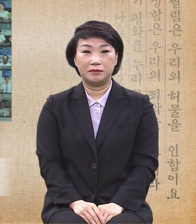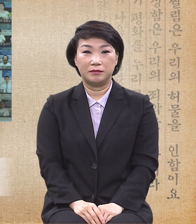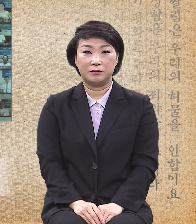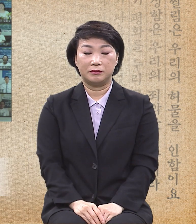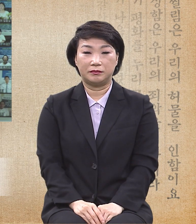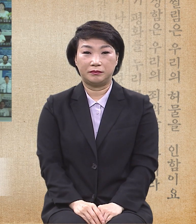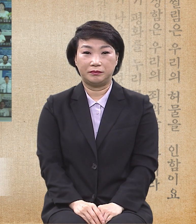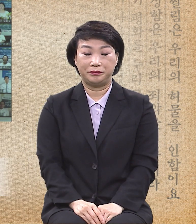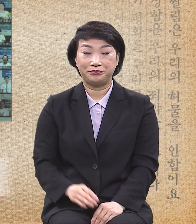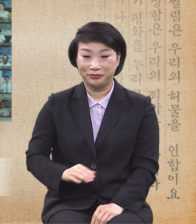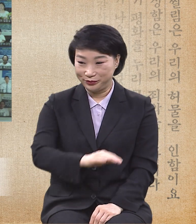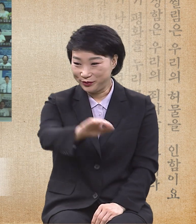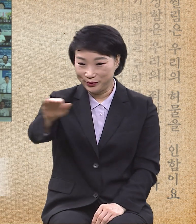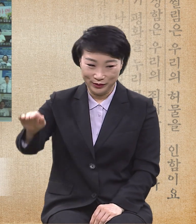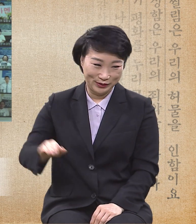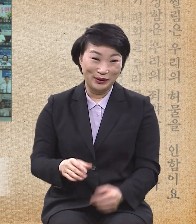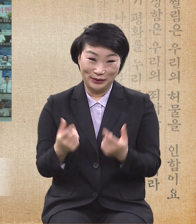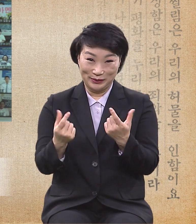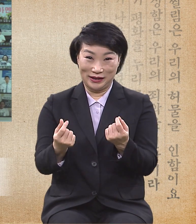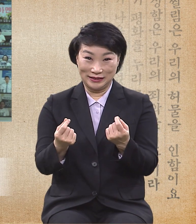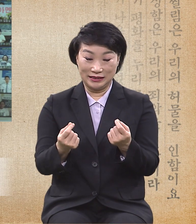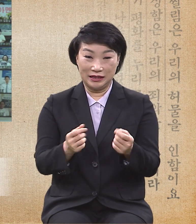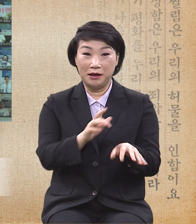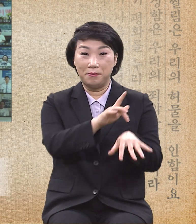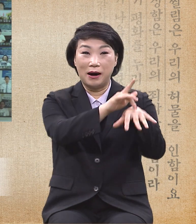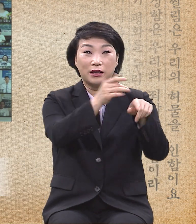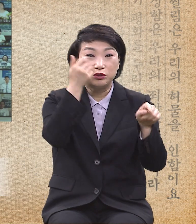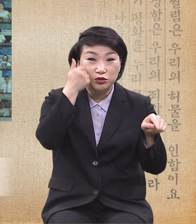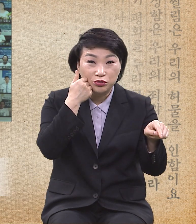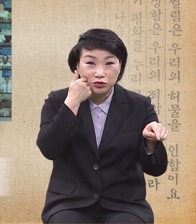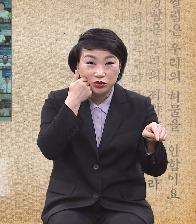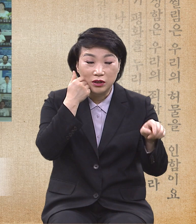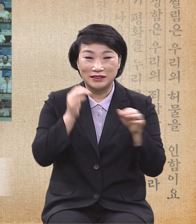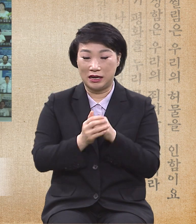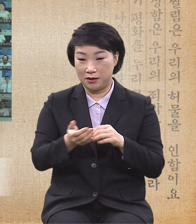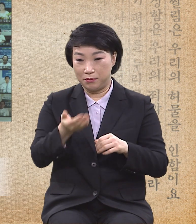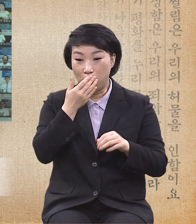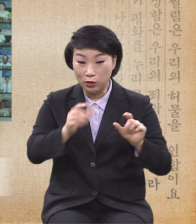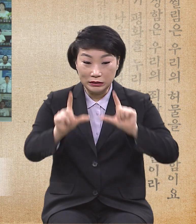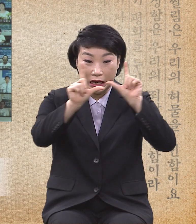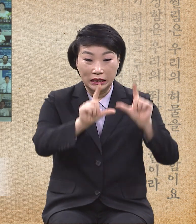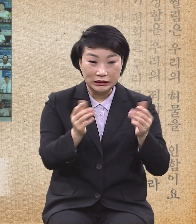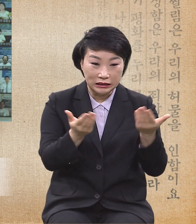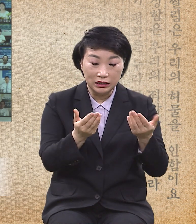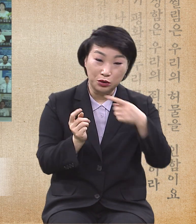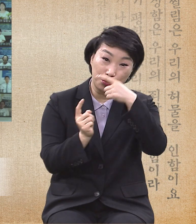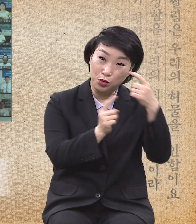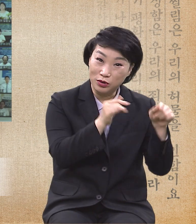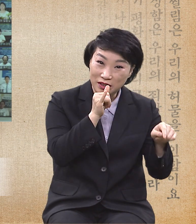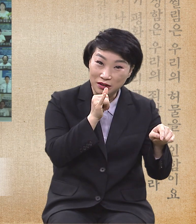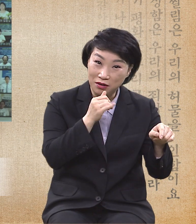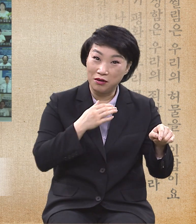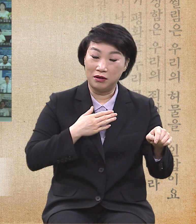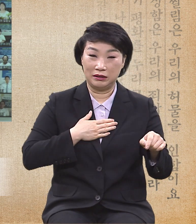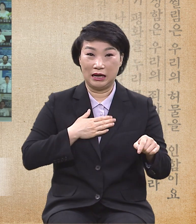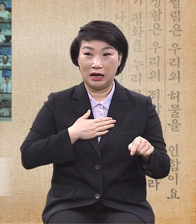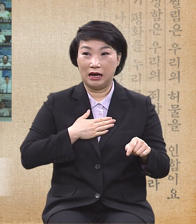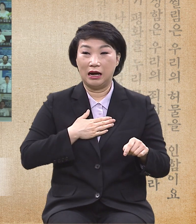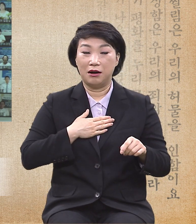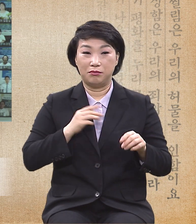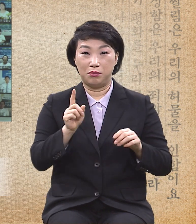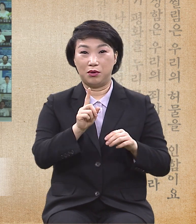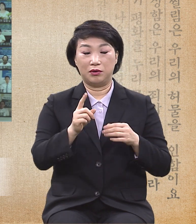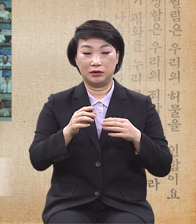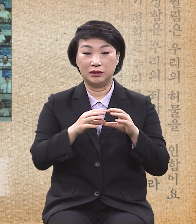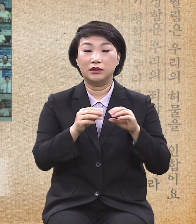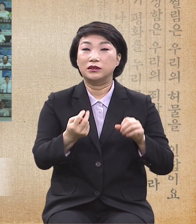말씀하셨어요. 그래서 우리도 똑같이 마귀는 먹고 사는 것으로 자기가 이 땅에서